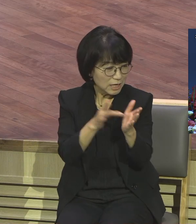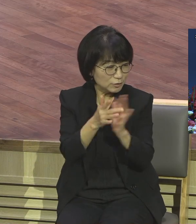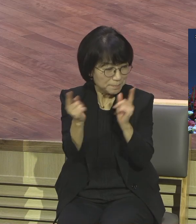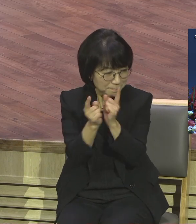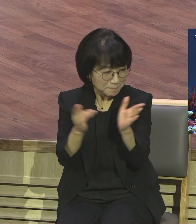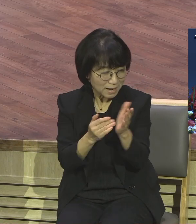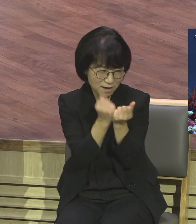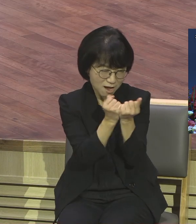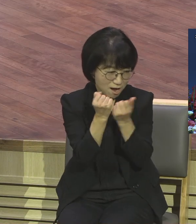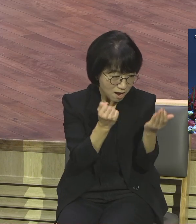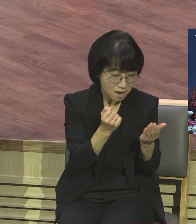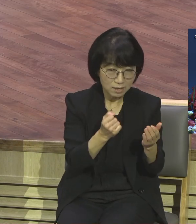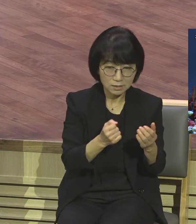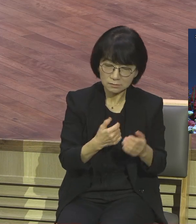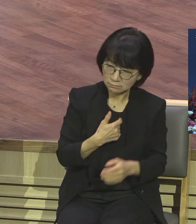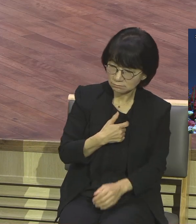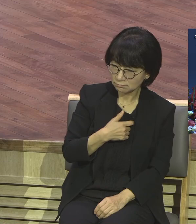나오냐?